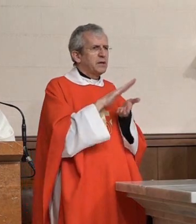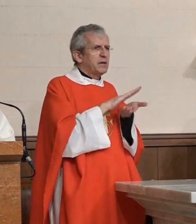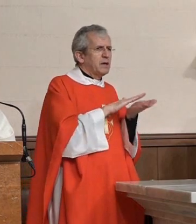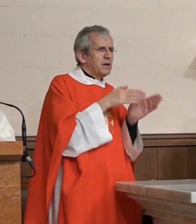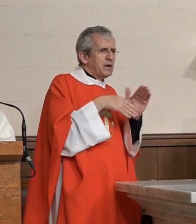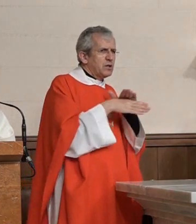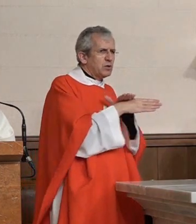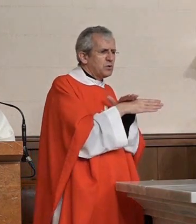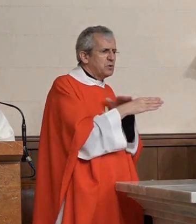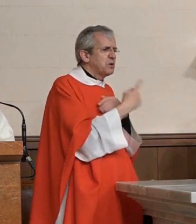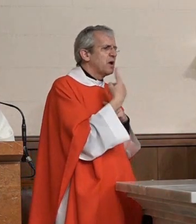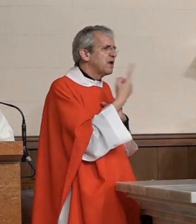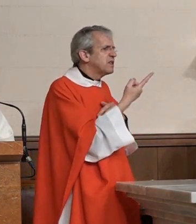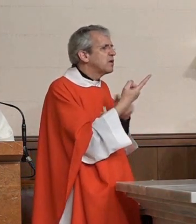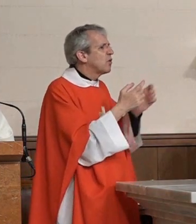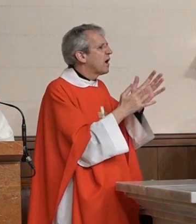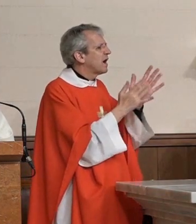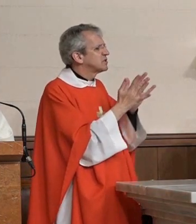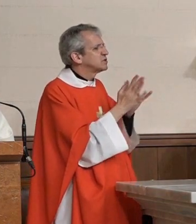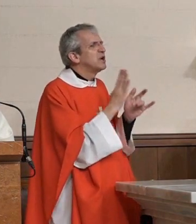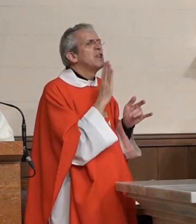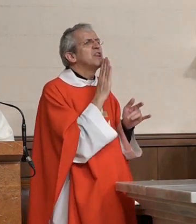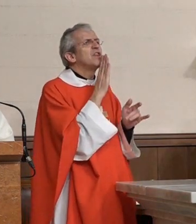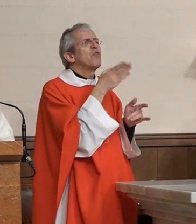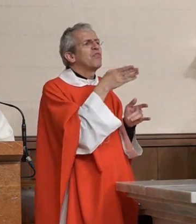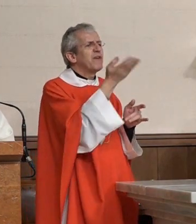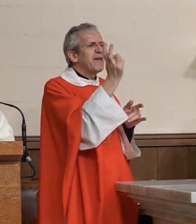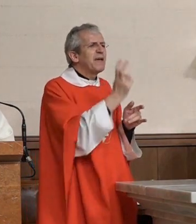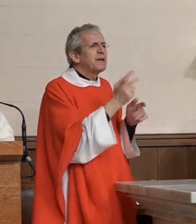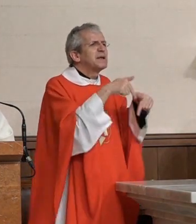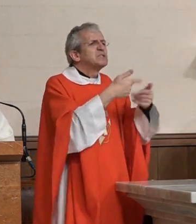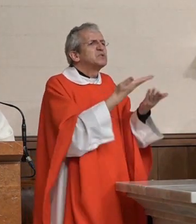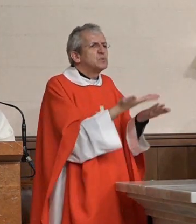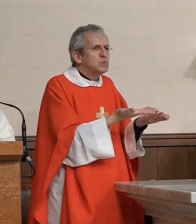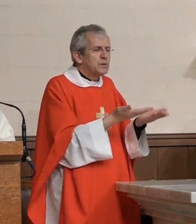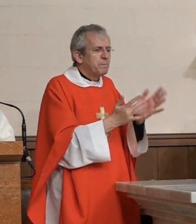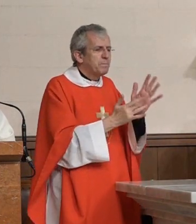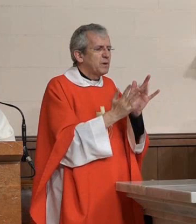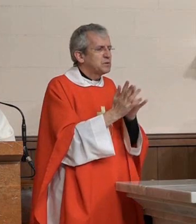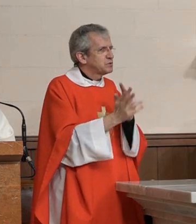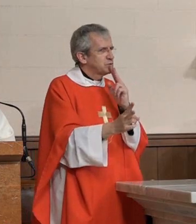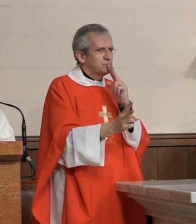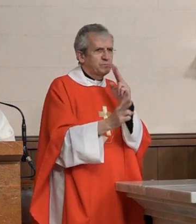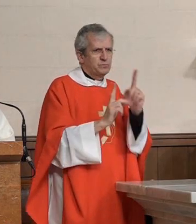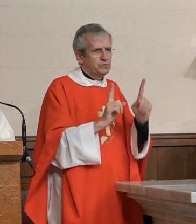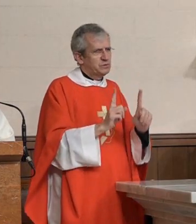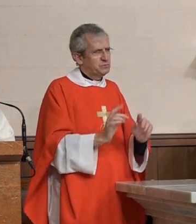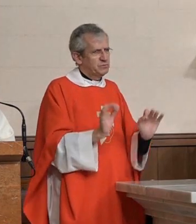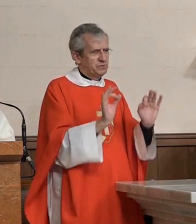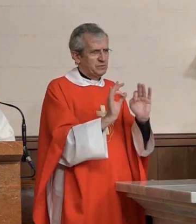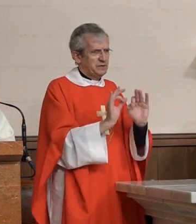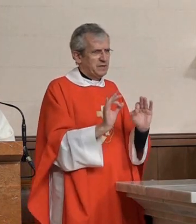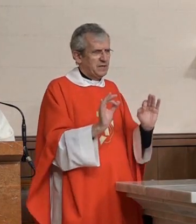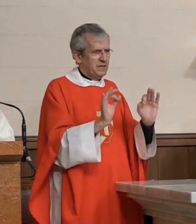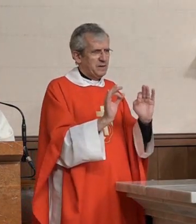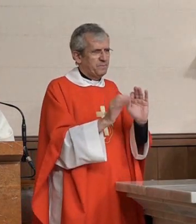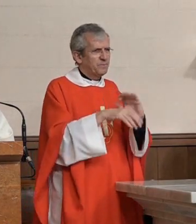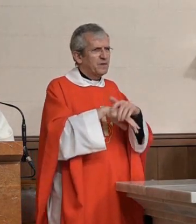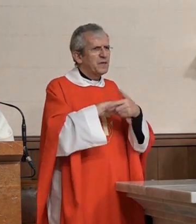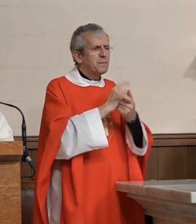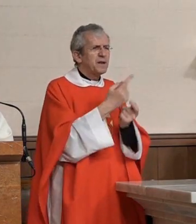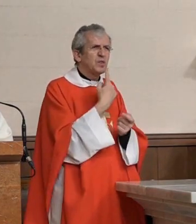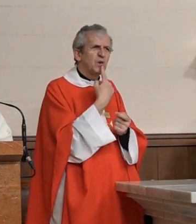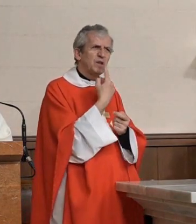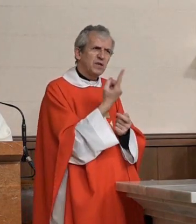pretorio y dijo a Jesús: ¿De dónde eres tú? Pero Jesús no le dio respuesta. Y Pilato le